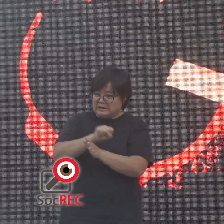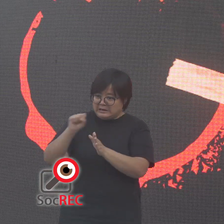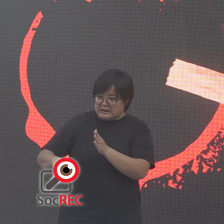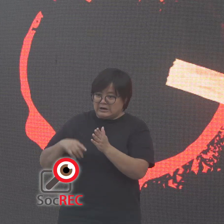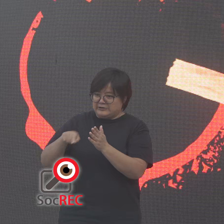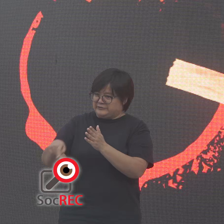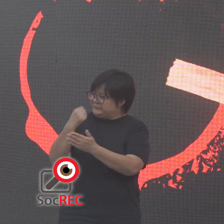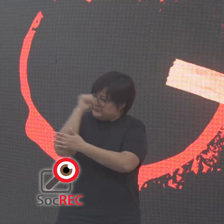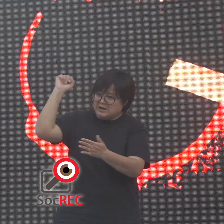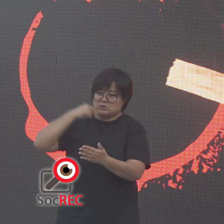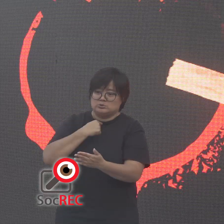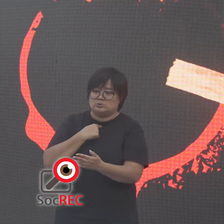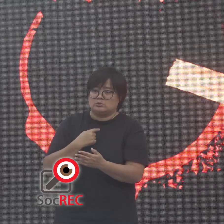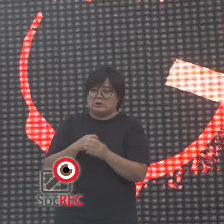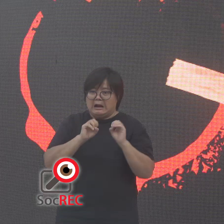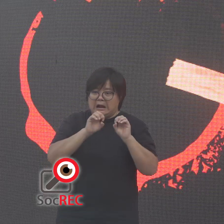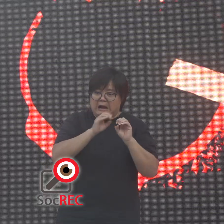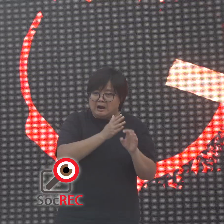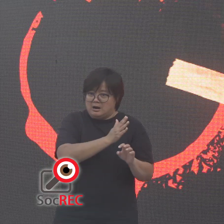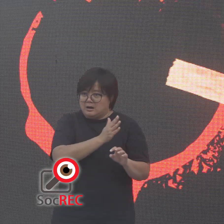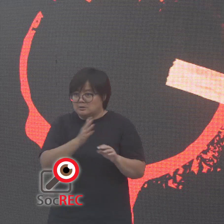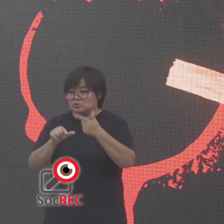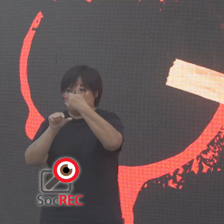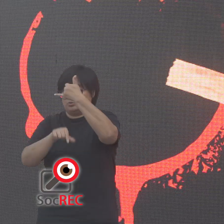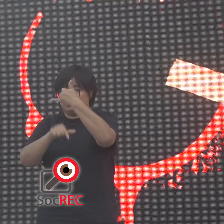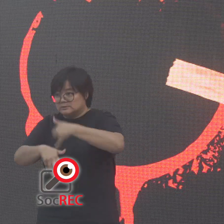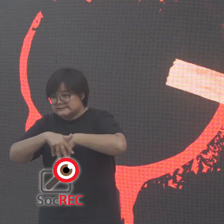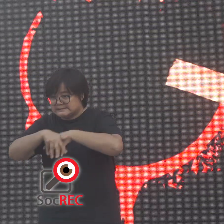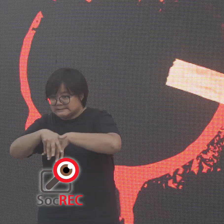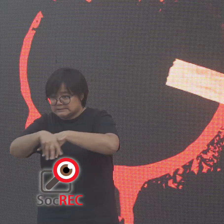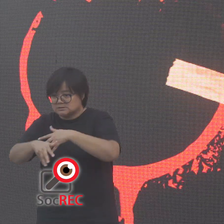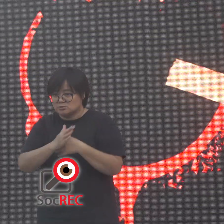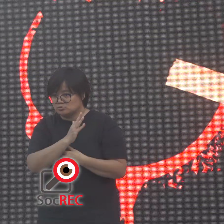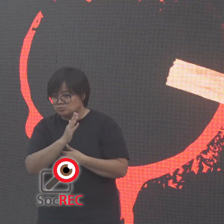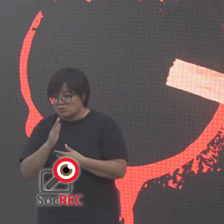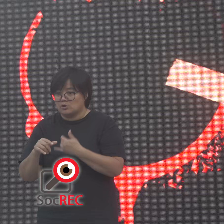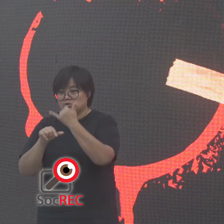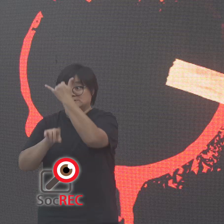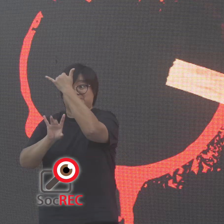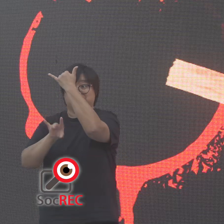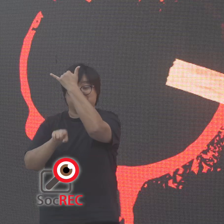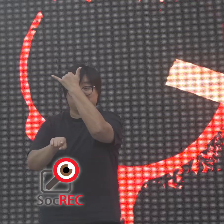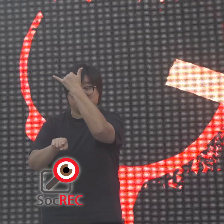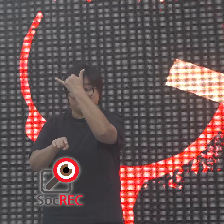大型嘅遊行，第一位手足離開咗我哋，亦都